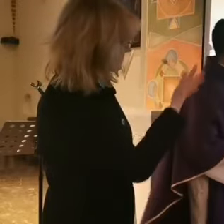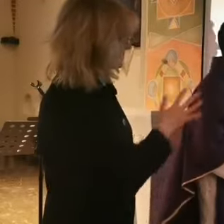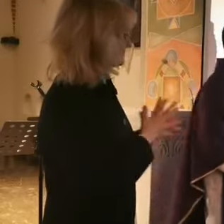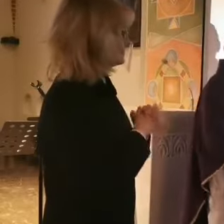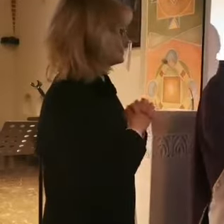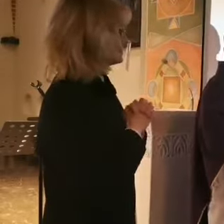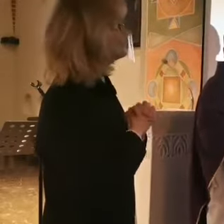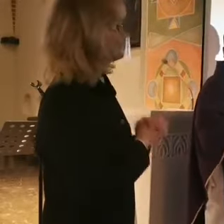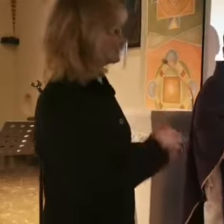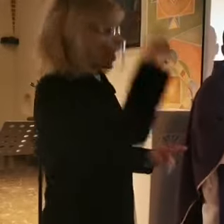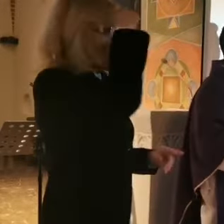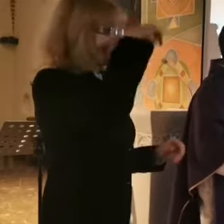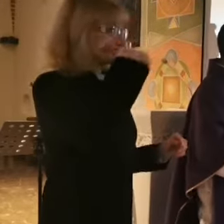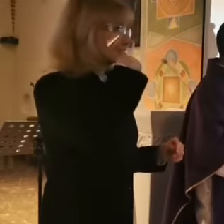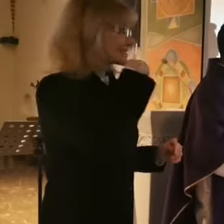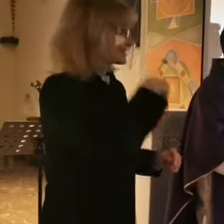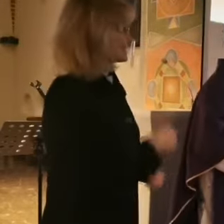Mia papà,